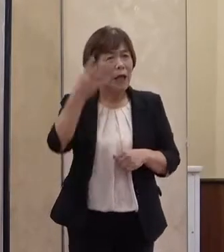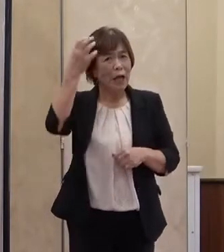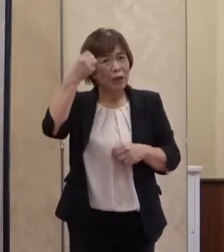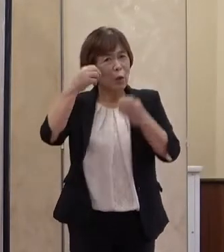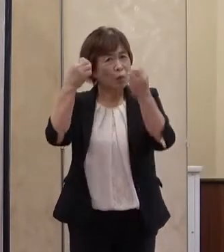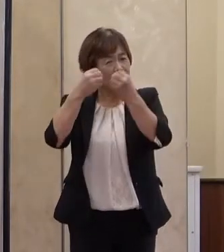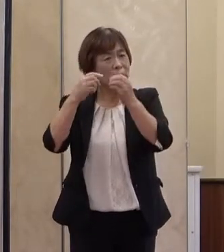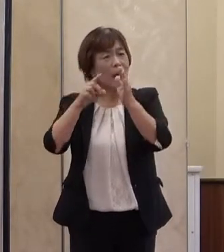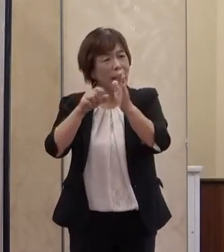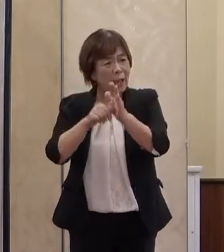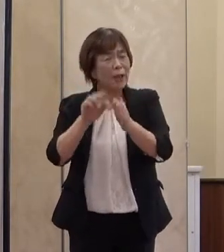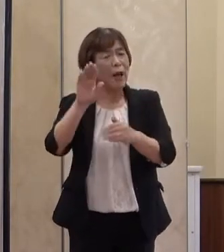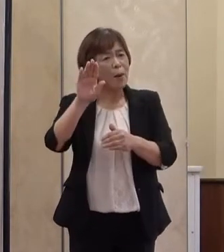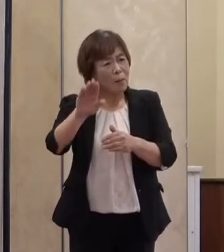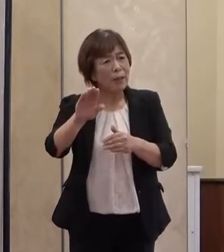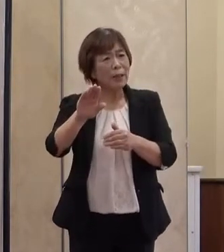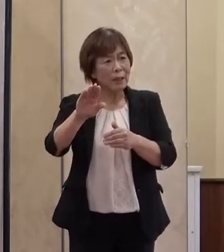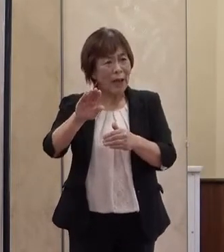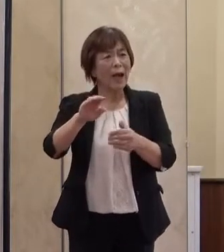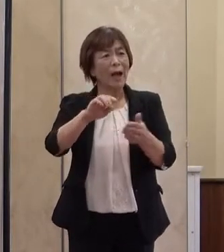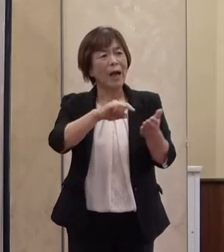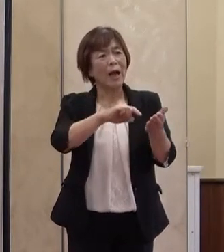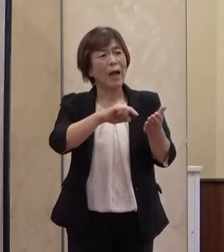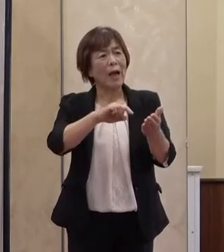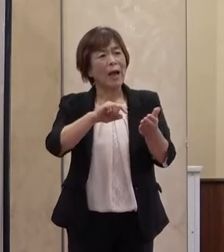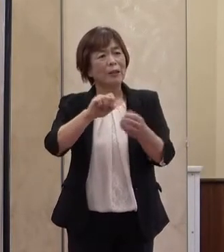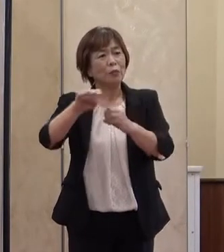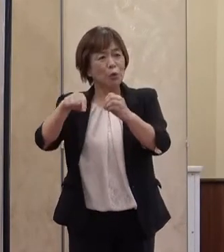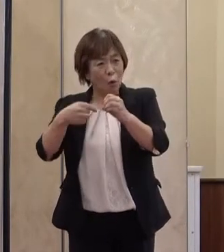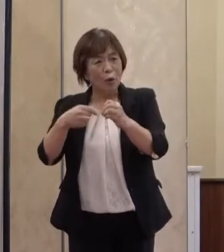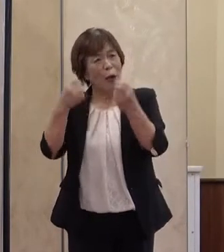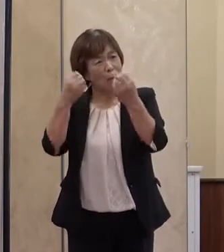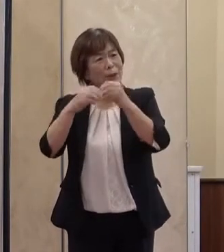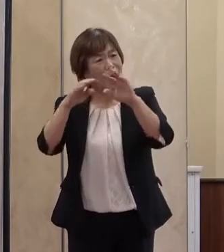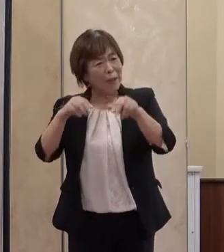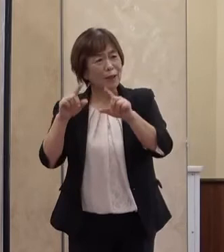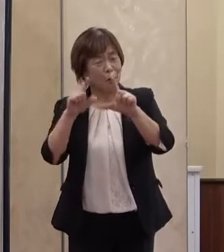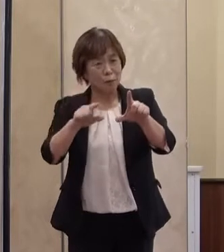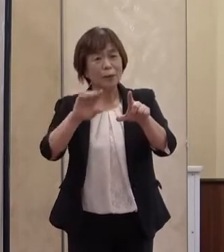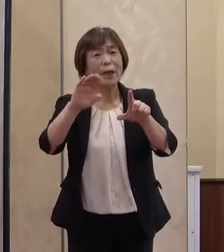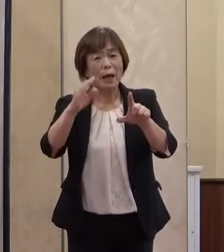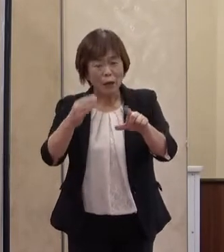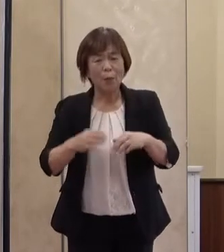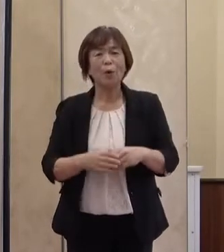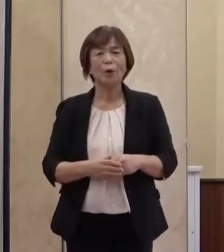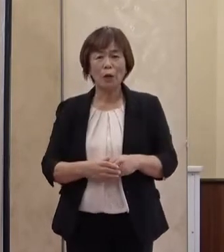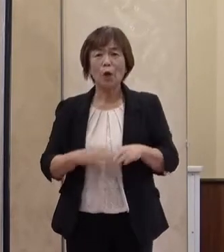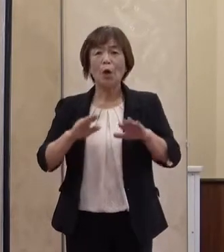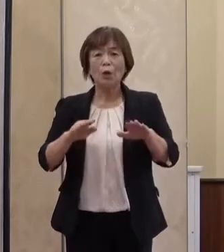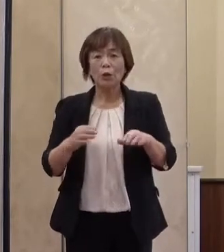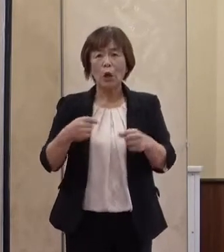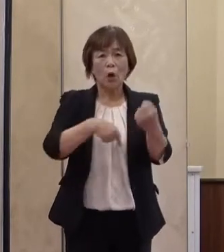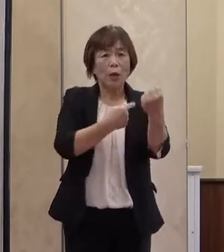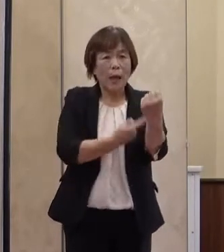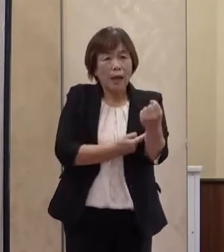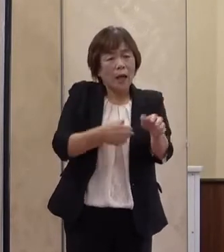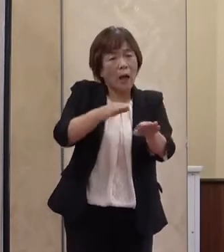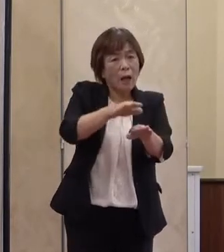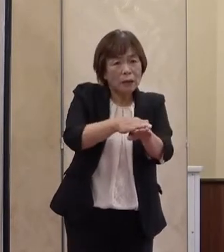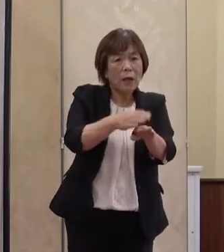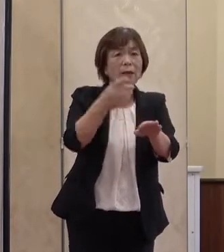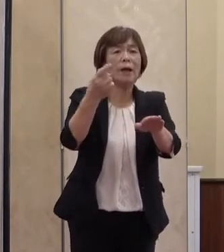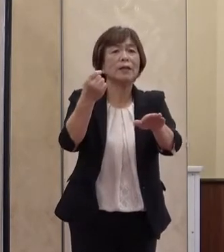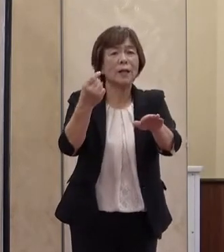らまた指摘は事務局から しますけども、ですのでそういった中で、この権限が重なっている、その時